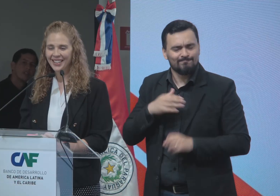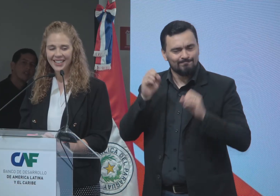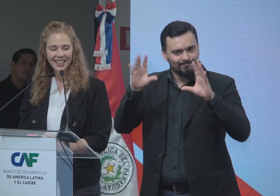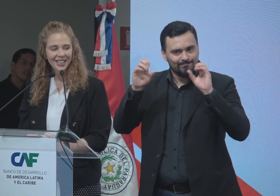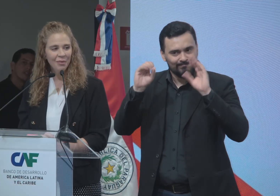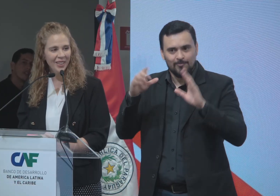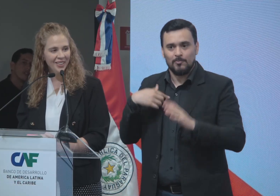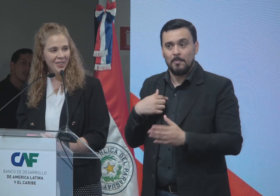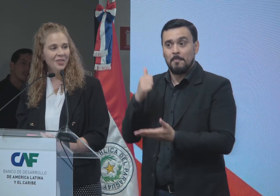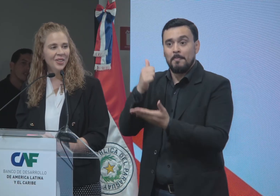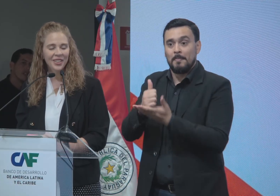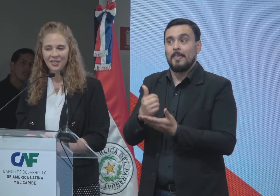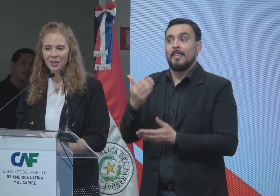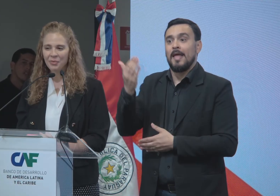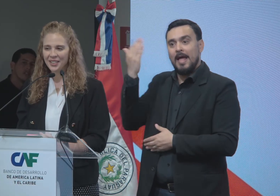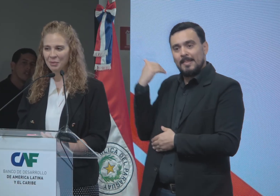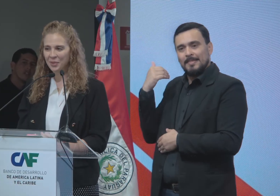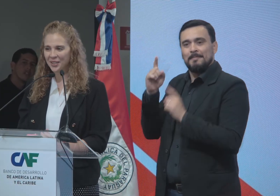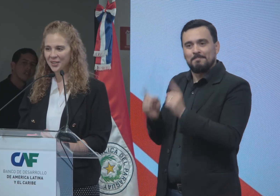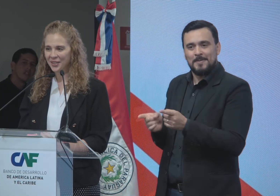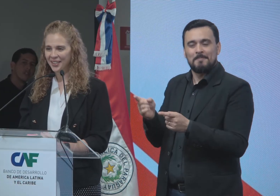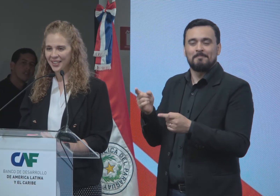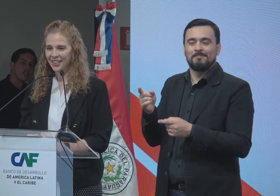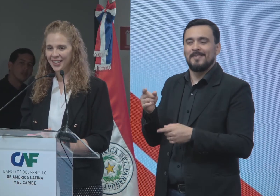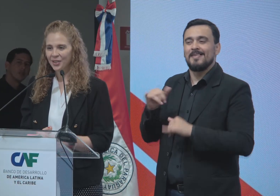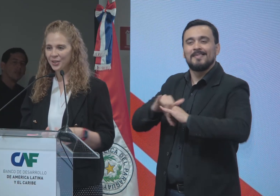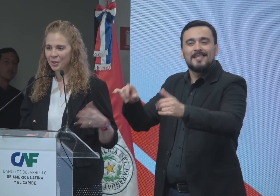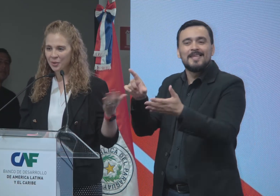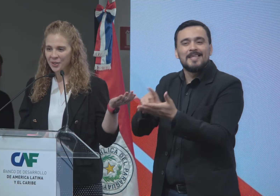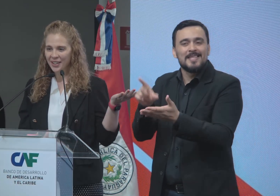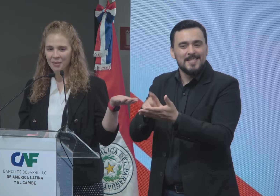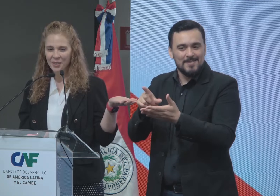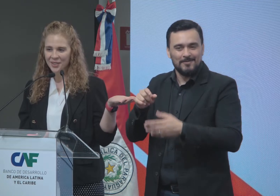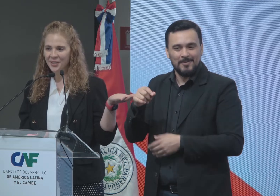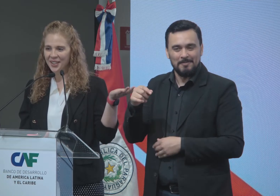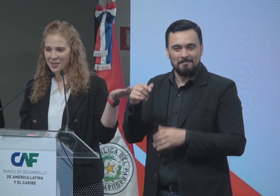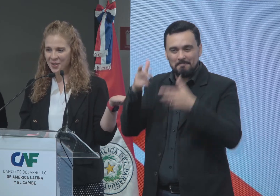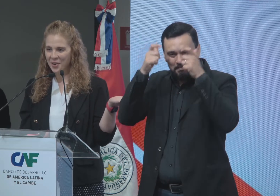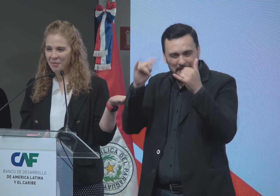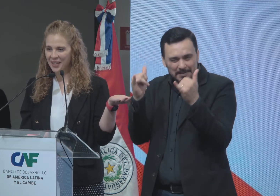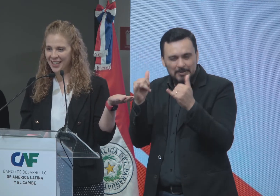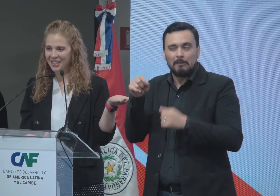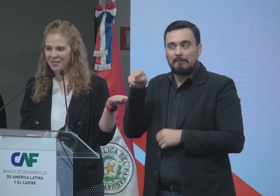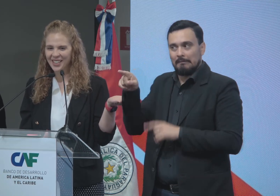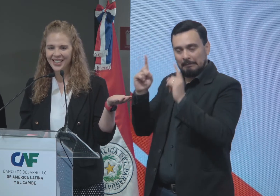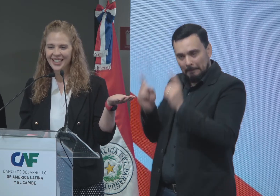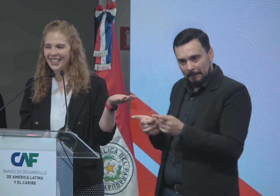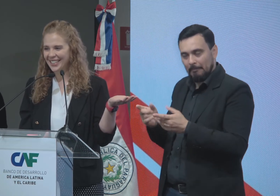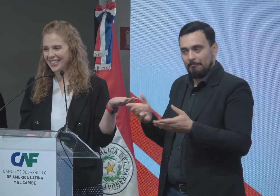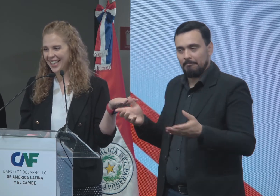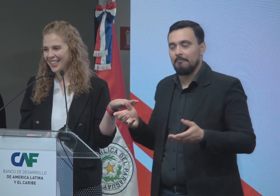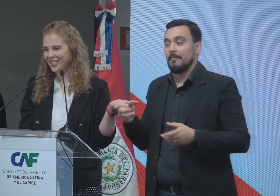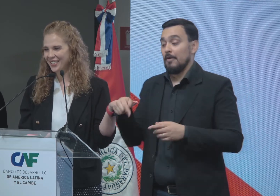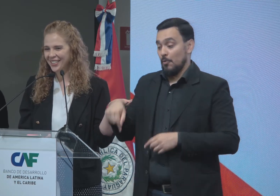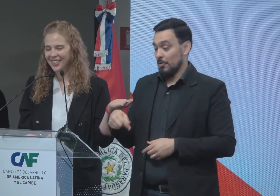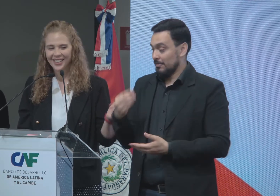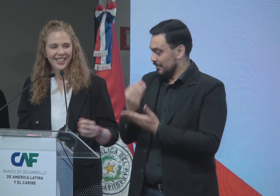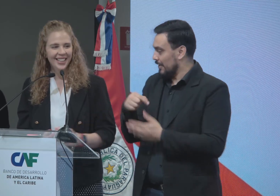participar del lanzamiento del videolibro El Principito, traducido por una gran persona que hoy nos acompaña también en el